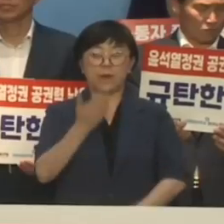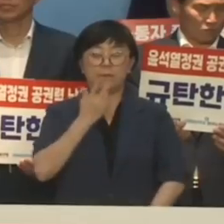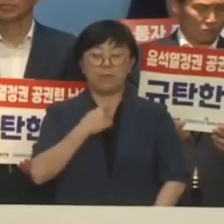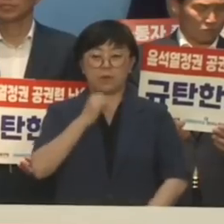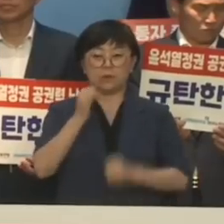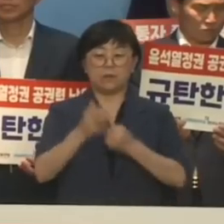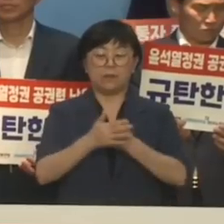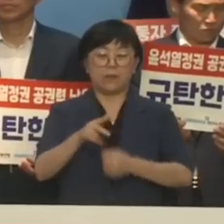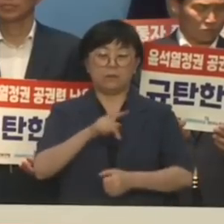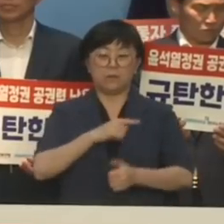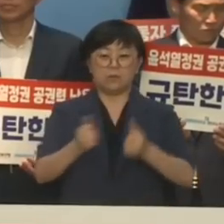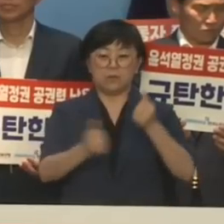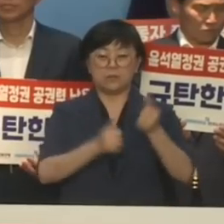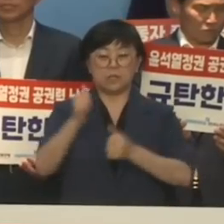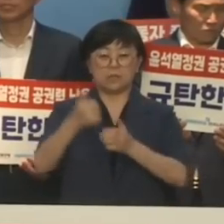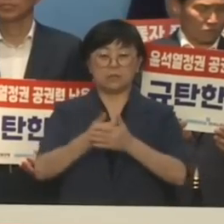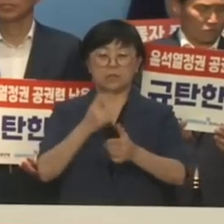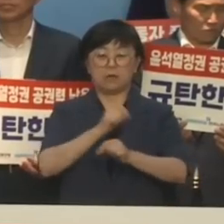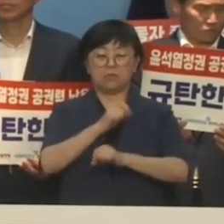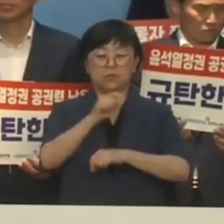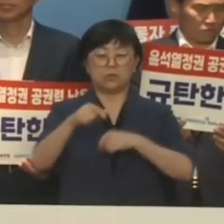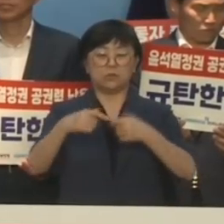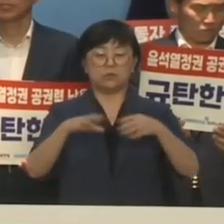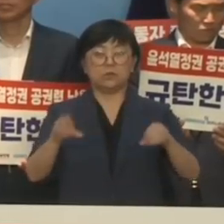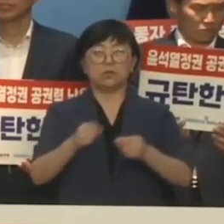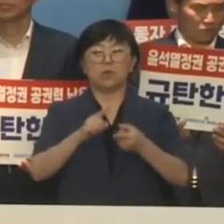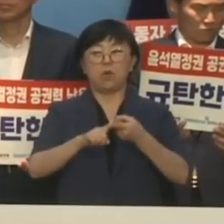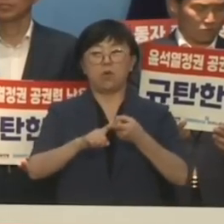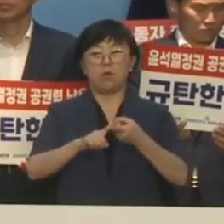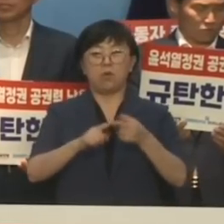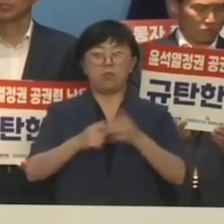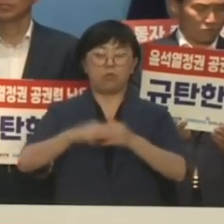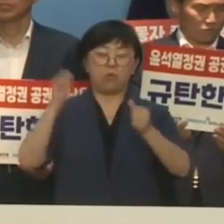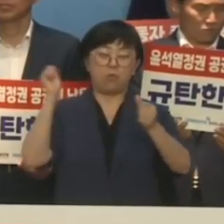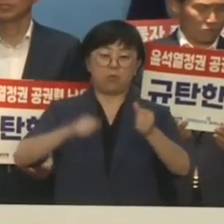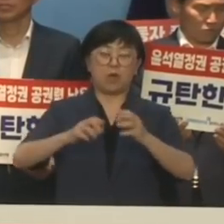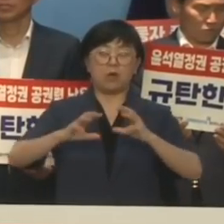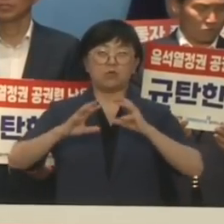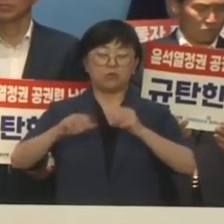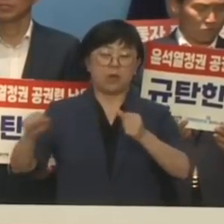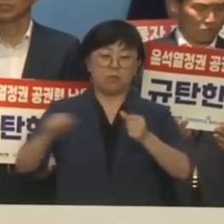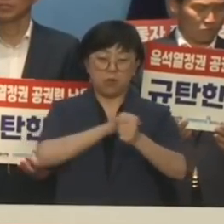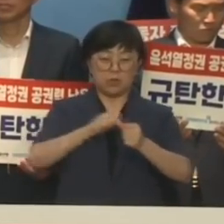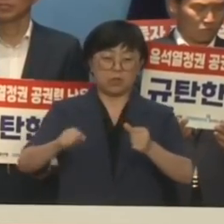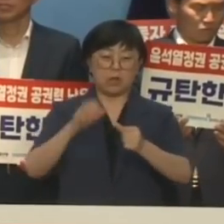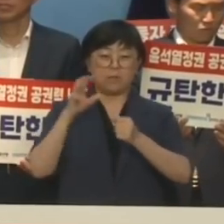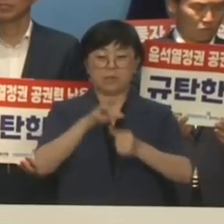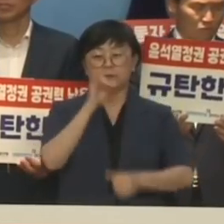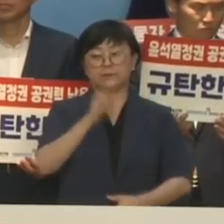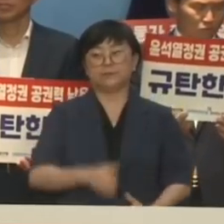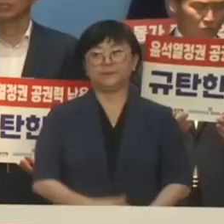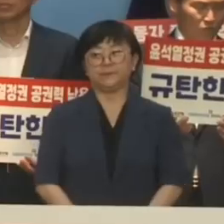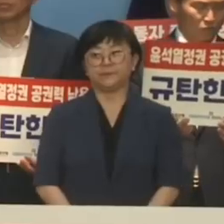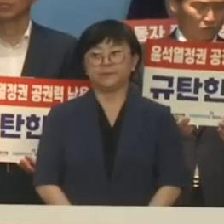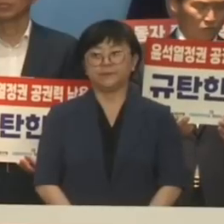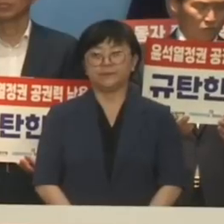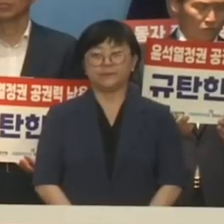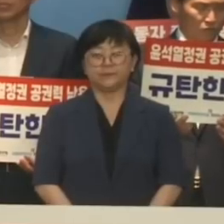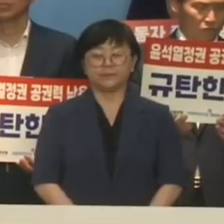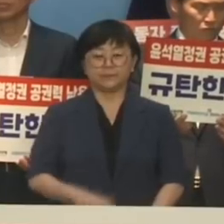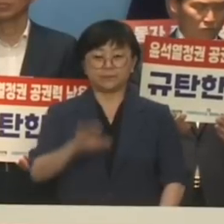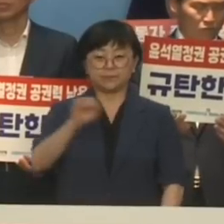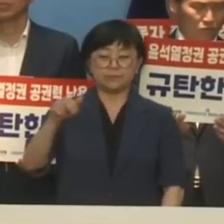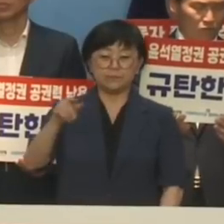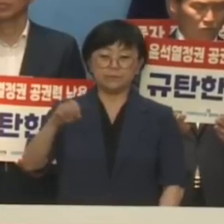먹었던 금속노련 위원장과 사무처장을 경찰의 곤봉과 국가폭력에 내몬 것입니다.